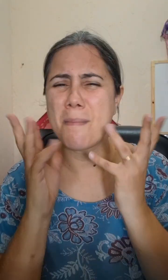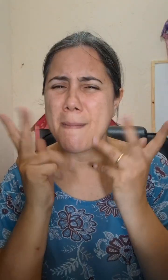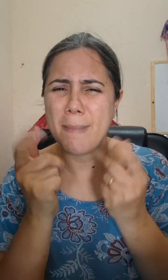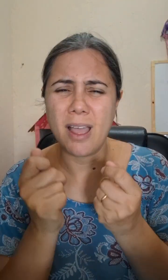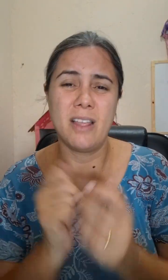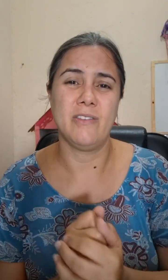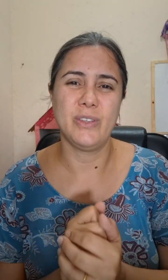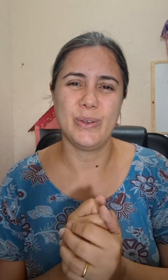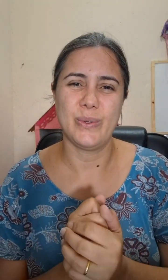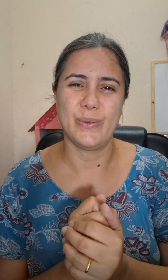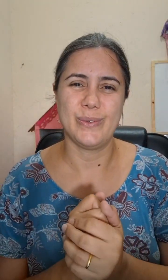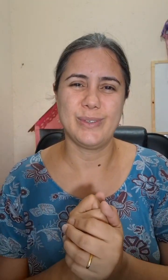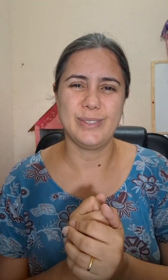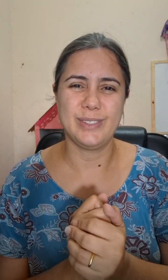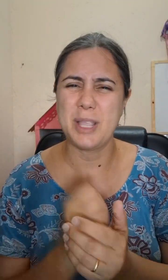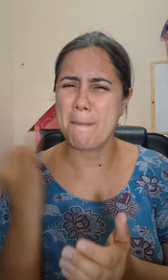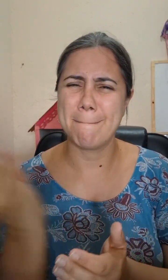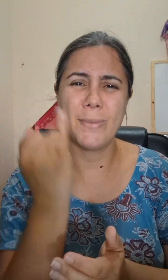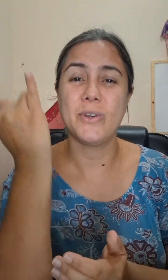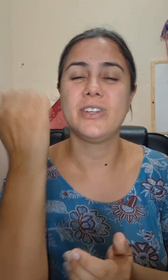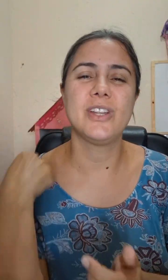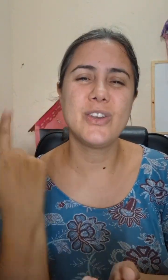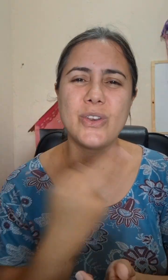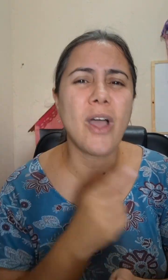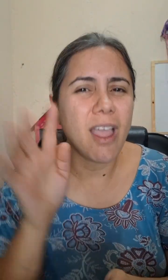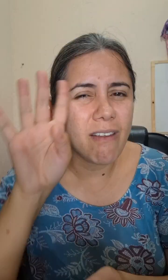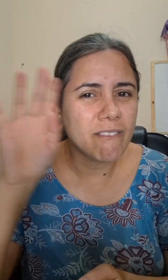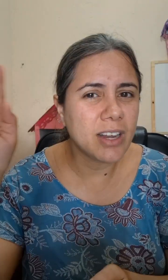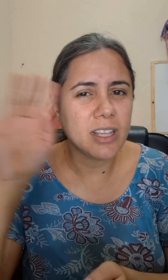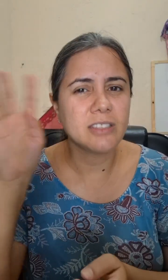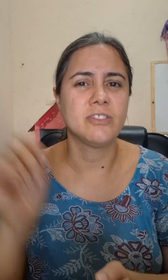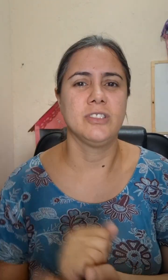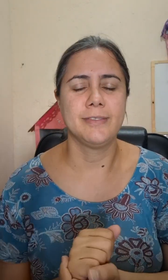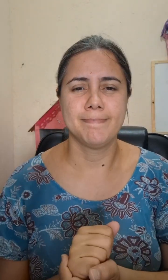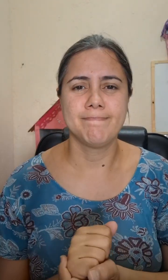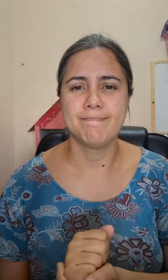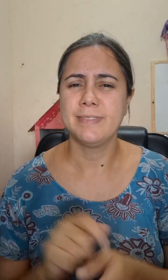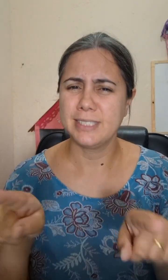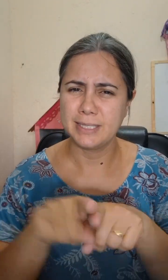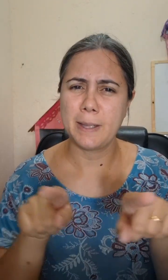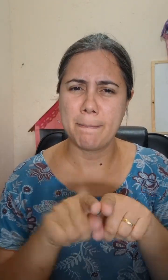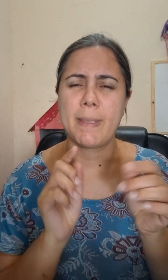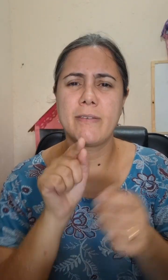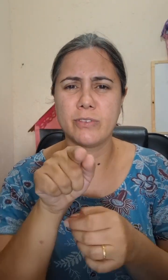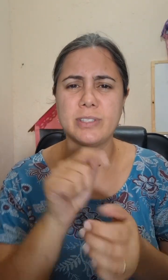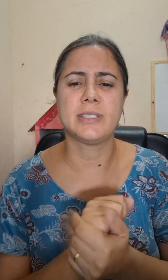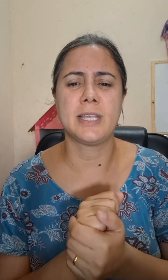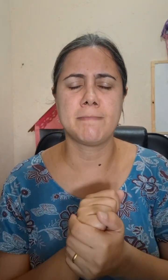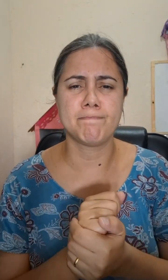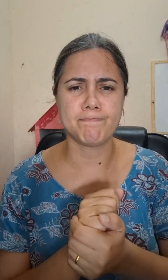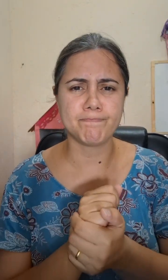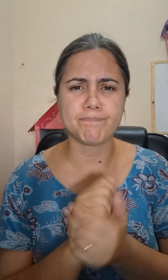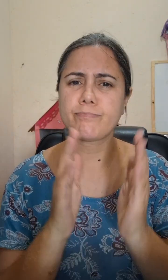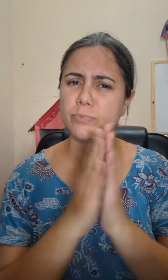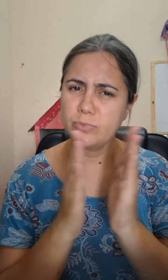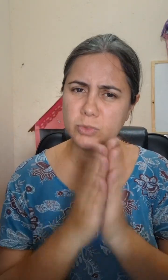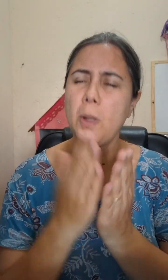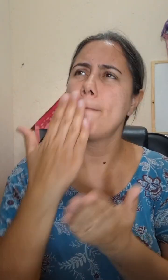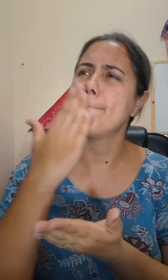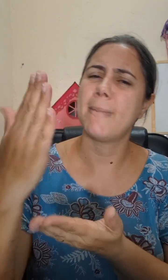Também você ore, peça a Deus ajuda para fazer tudo que Ele